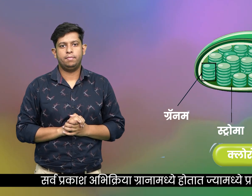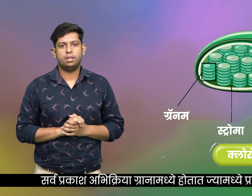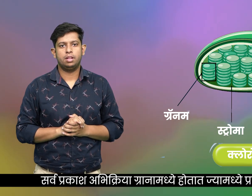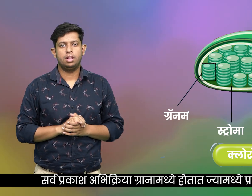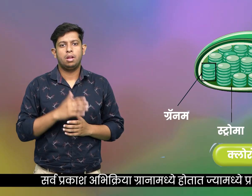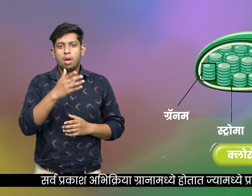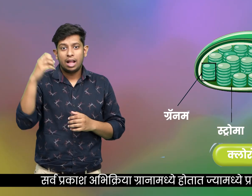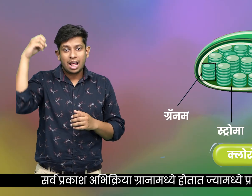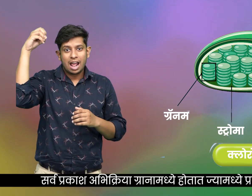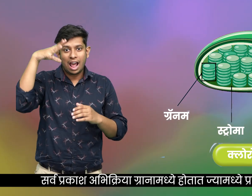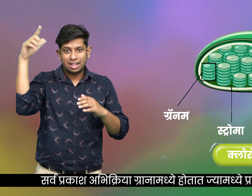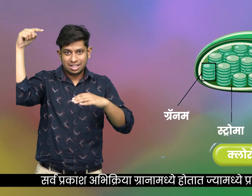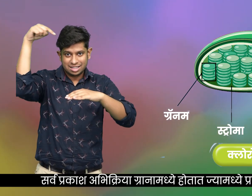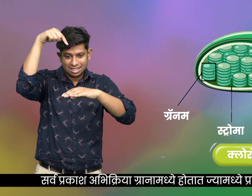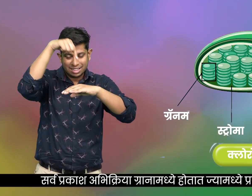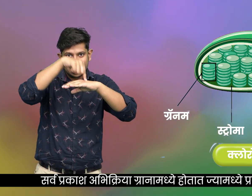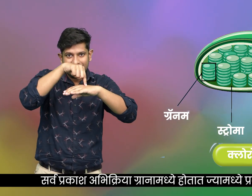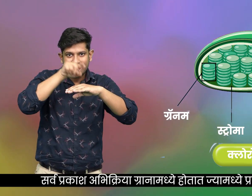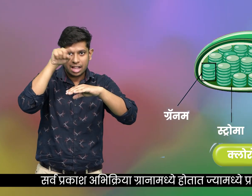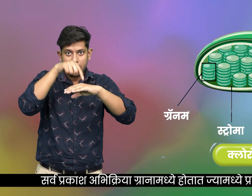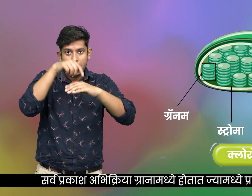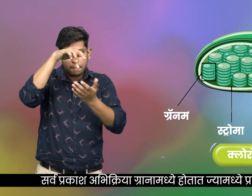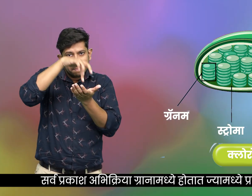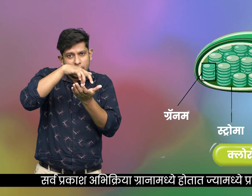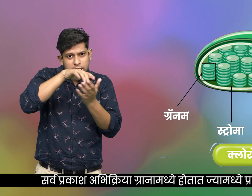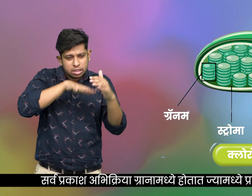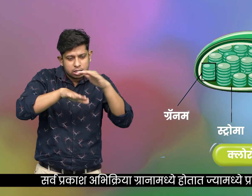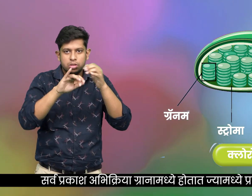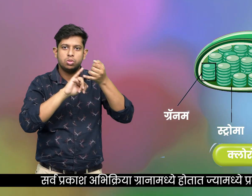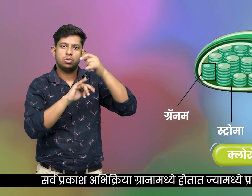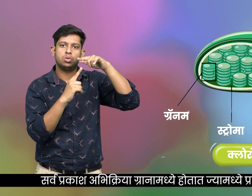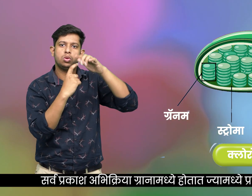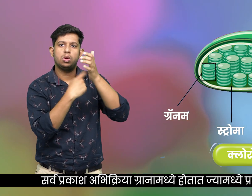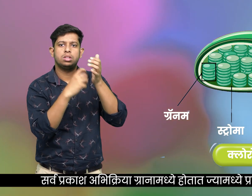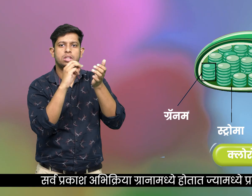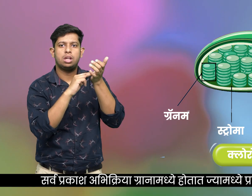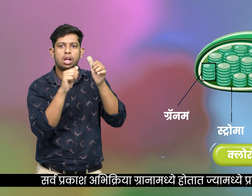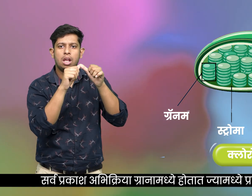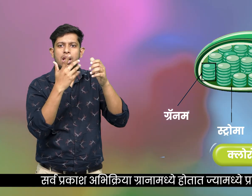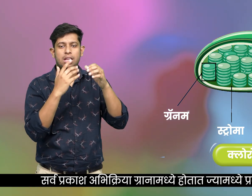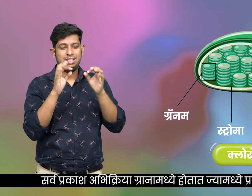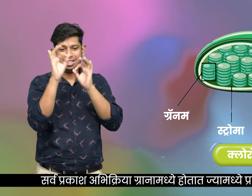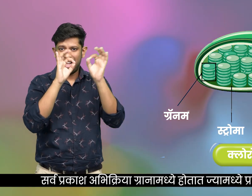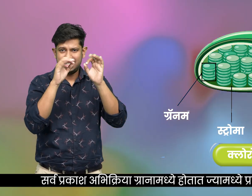सर्व प्रकाश अभिक्रिया ग्रानांमध्ये होतात, ज्यामध्ये प्रकाश संश्लेषक